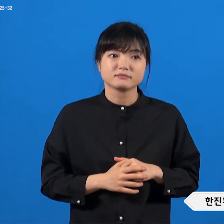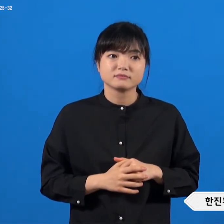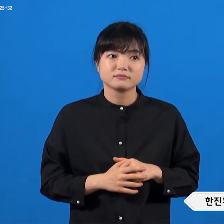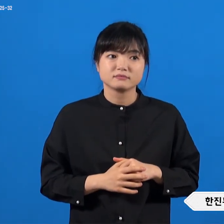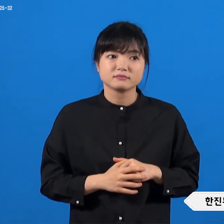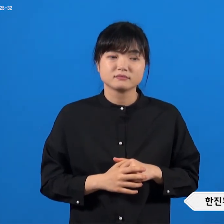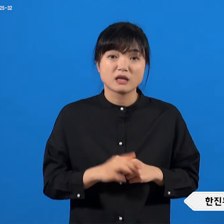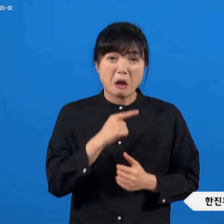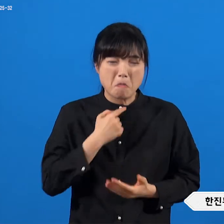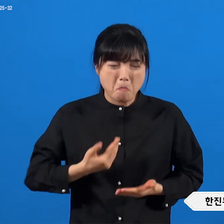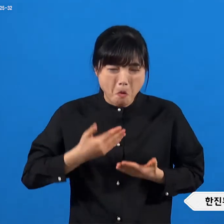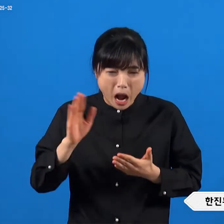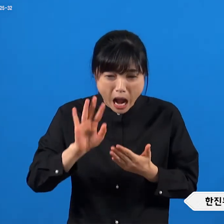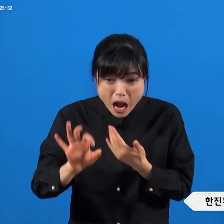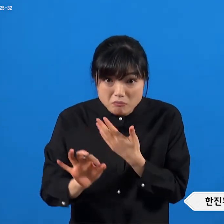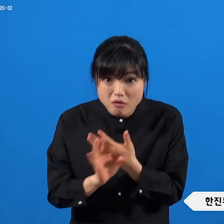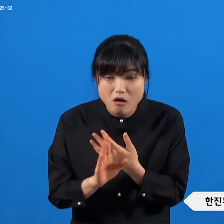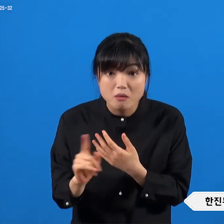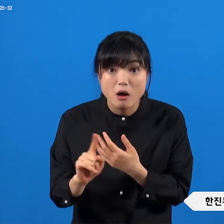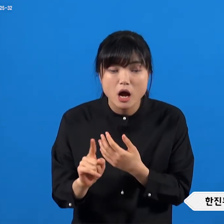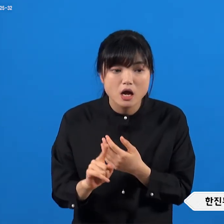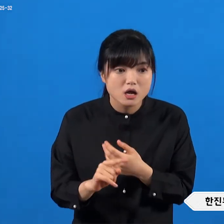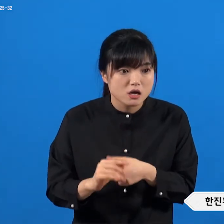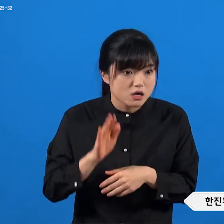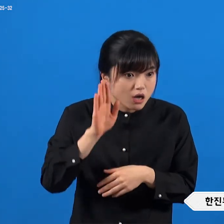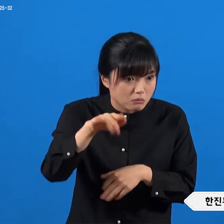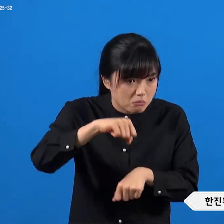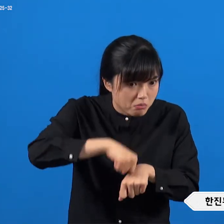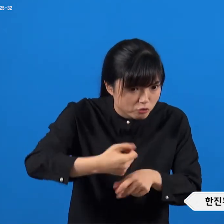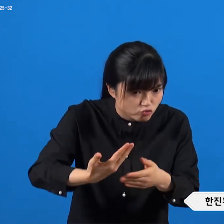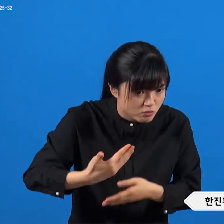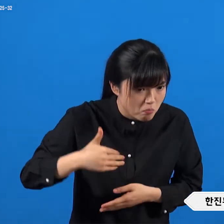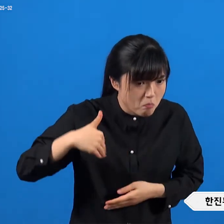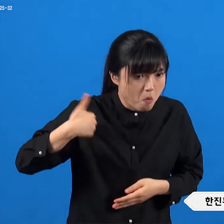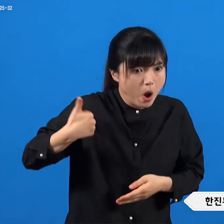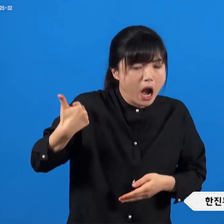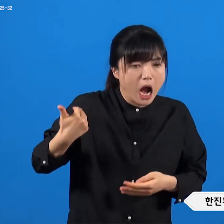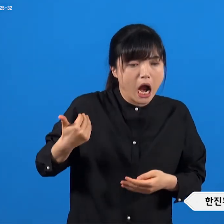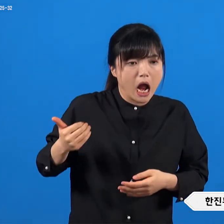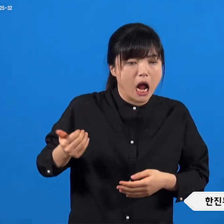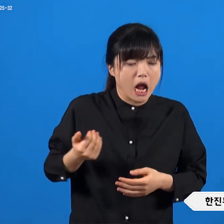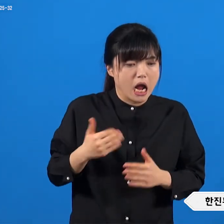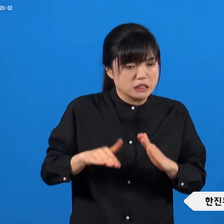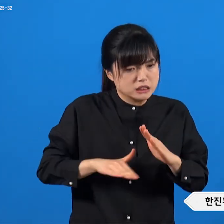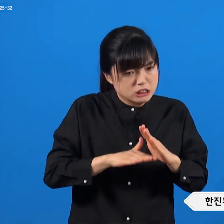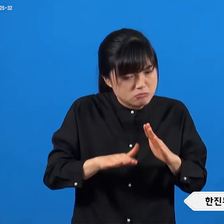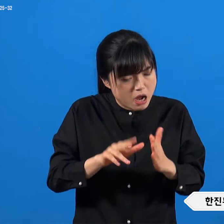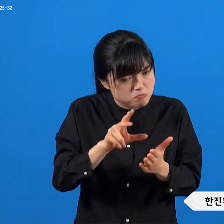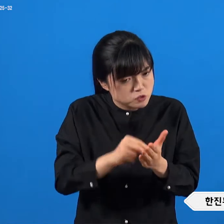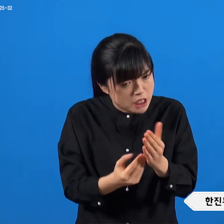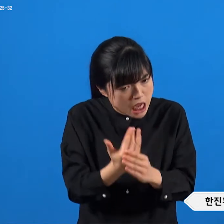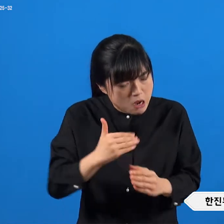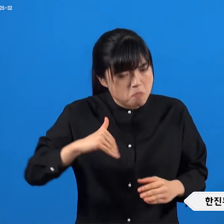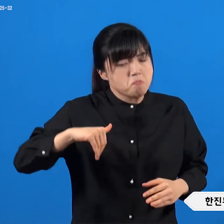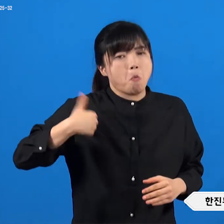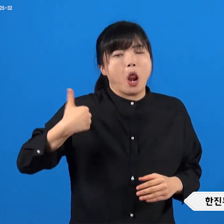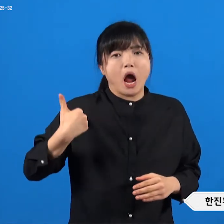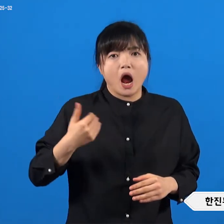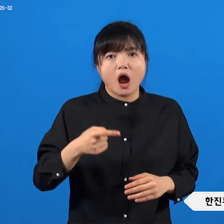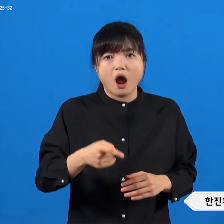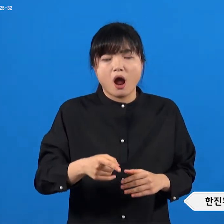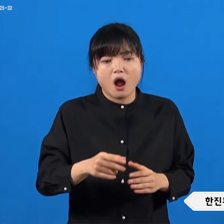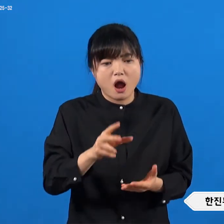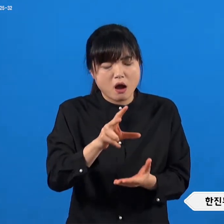봉사도 봉사 안 하면 벌 받을까 봐, 집에 우한질고라도 생길까